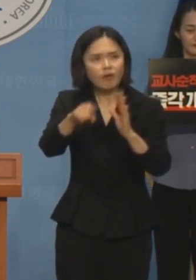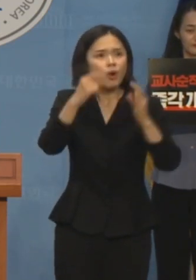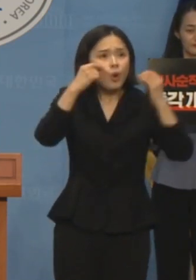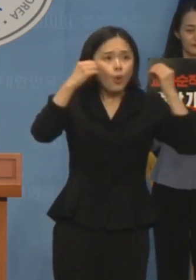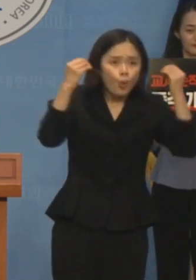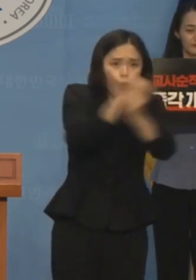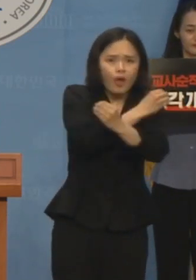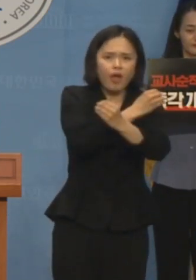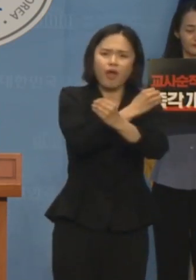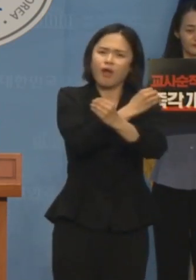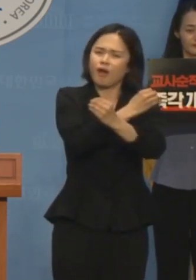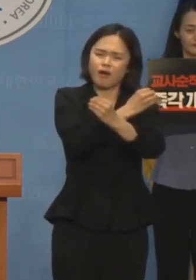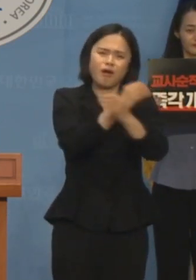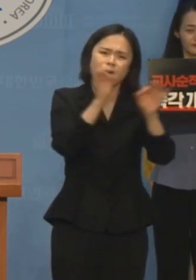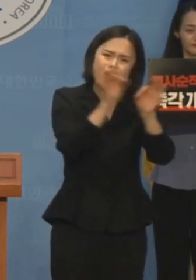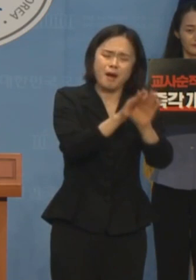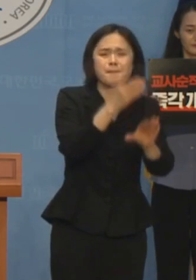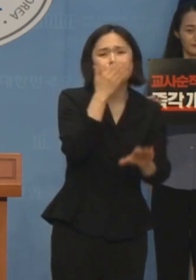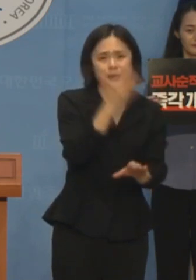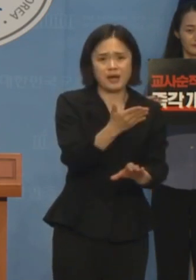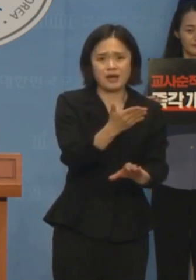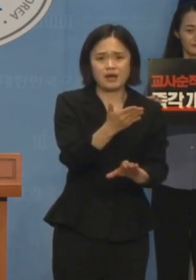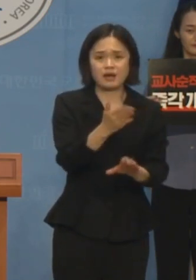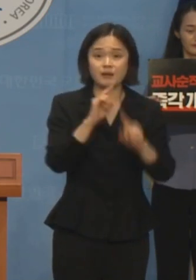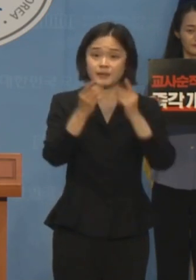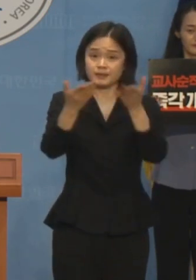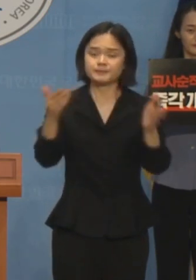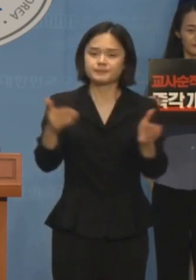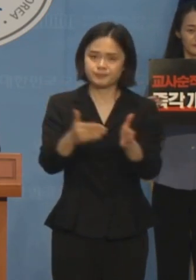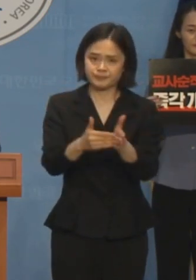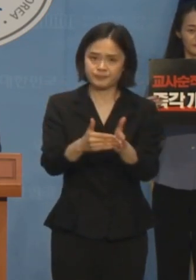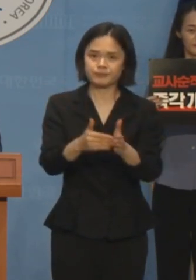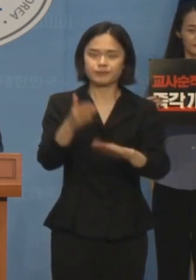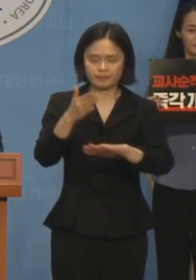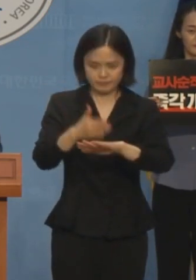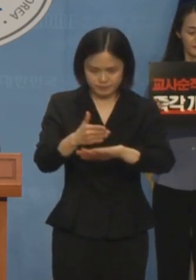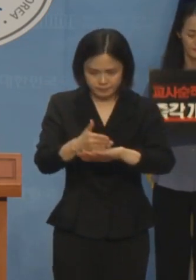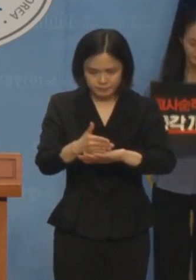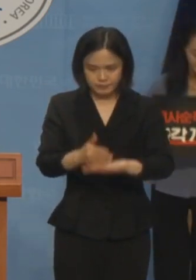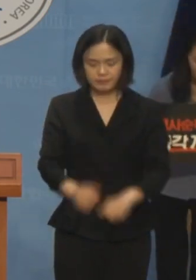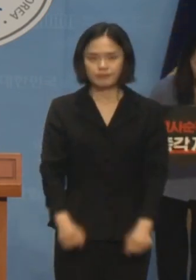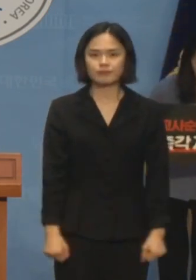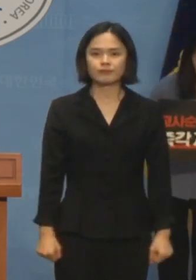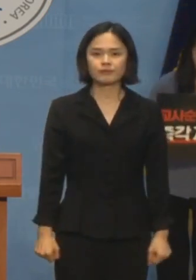불식시킬 수 있지 않을까 합니다. 이상 기자회견을 마치겠습니다. 감사합니다.